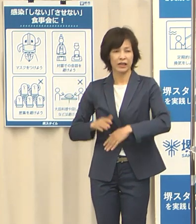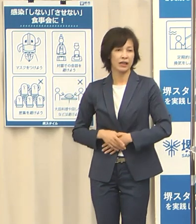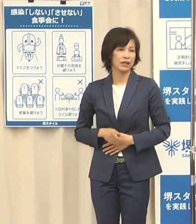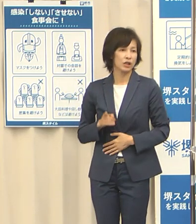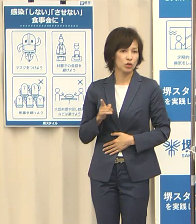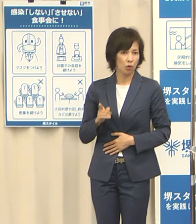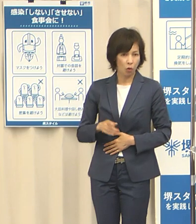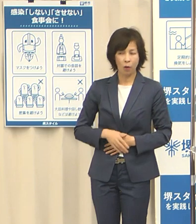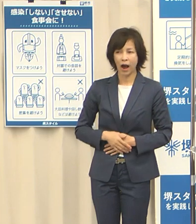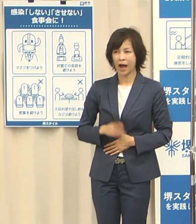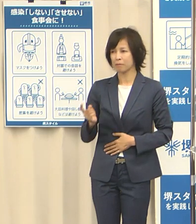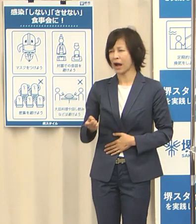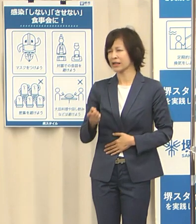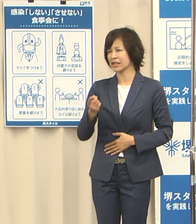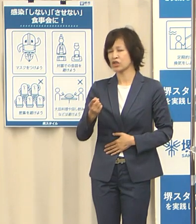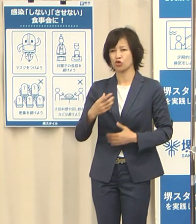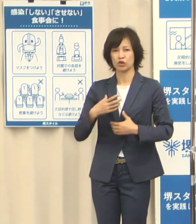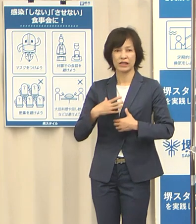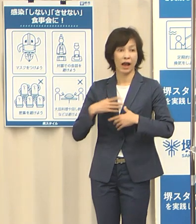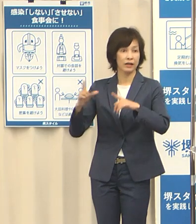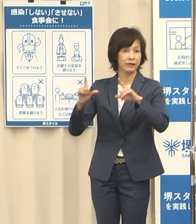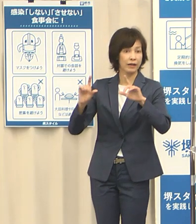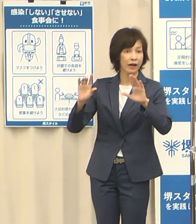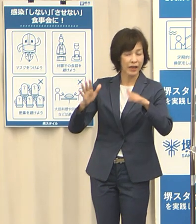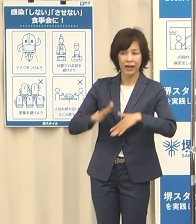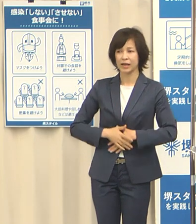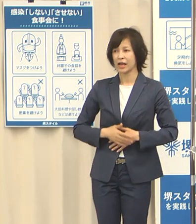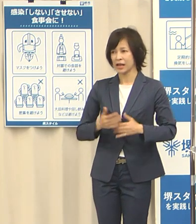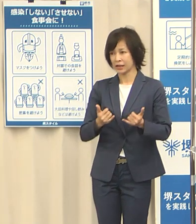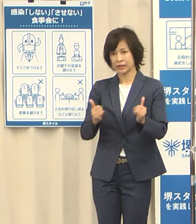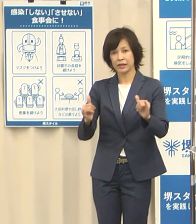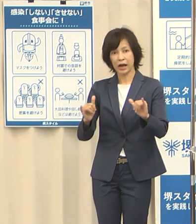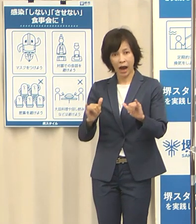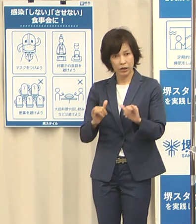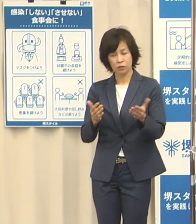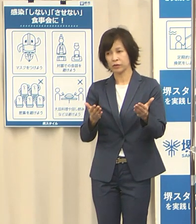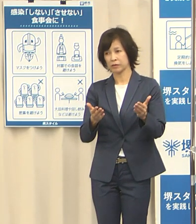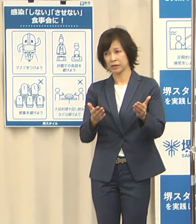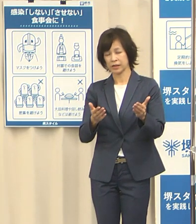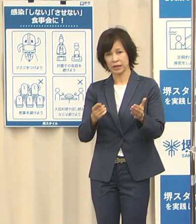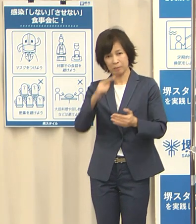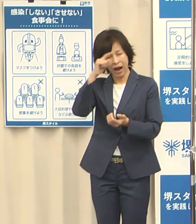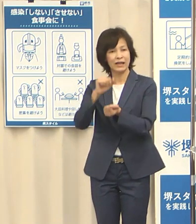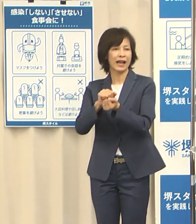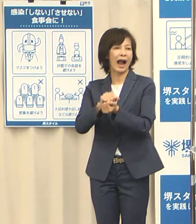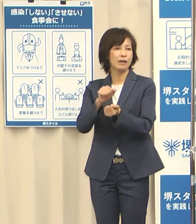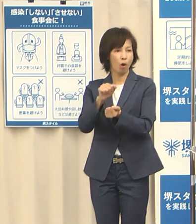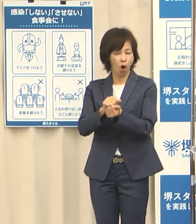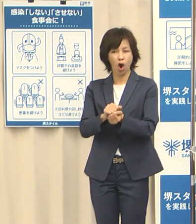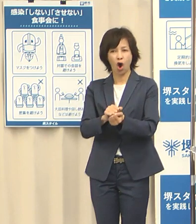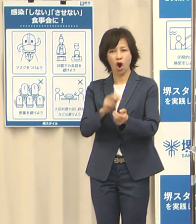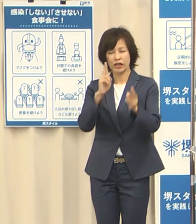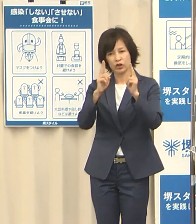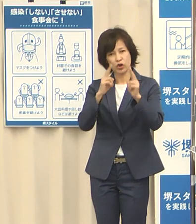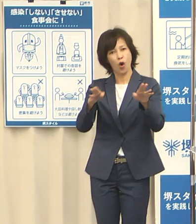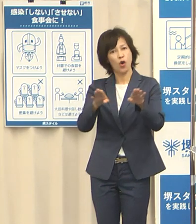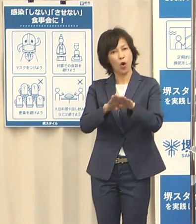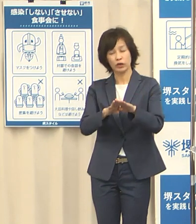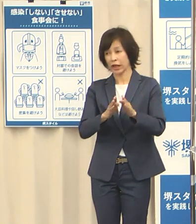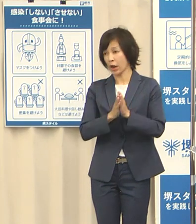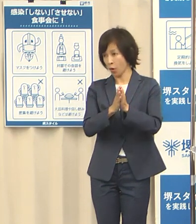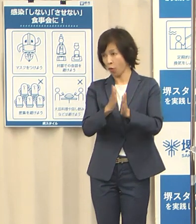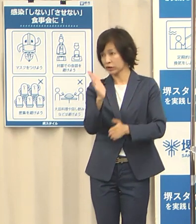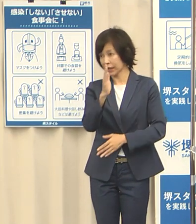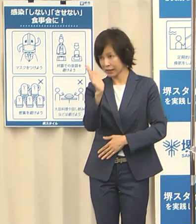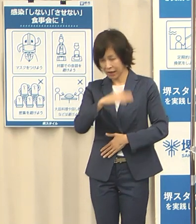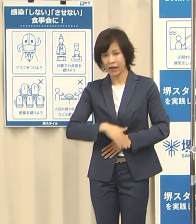今緊急事態宣言出されておりませんし、社会も休業生も出していないということですから、そこは社会日常